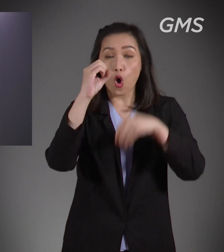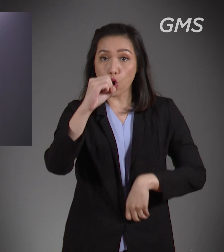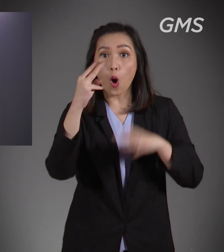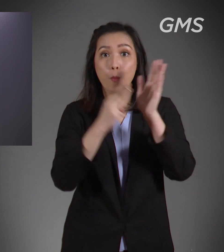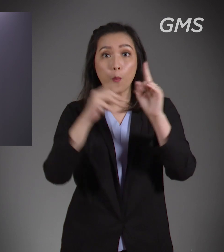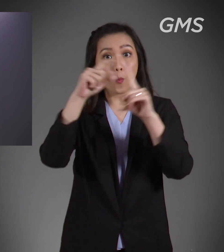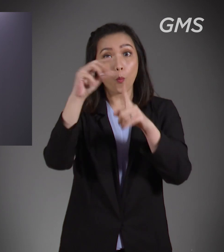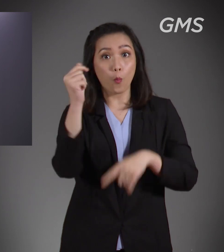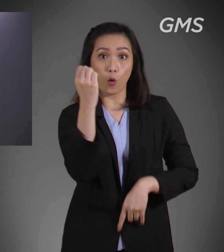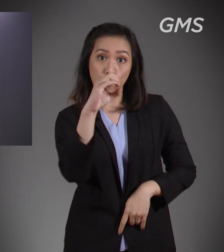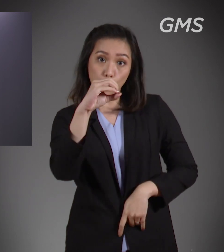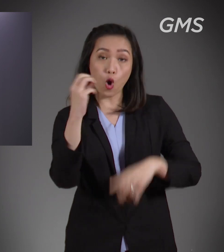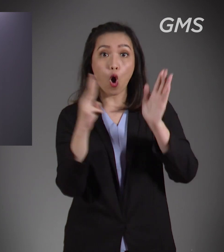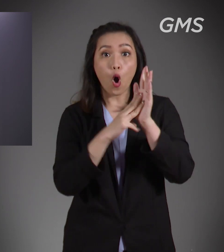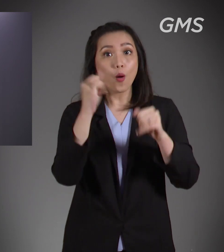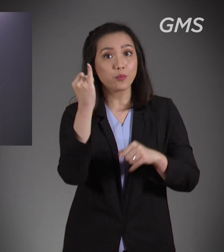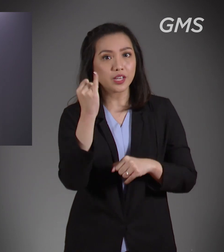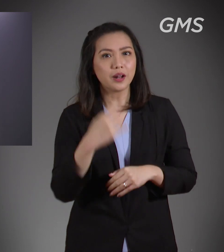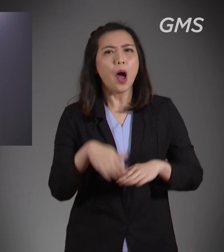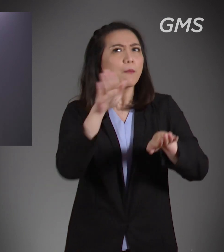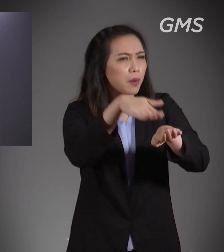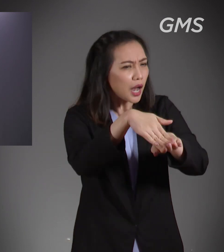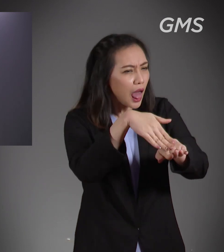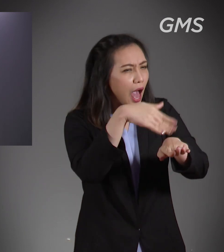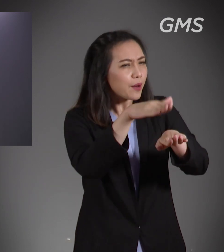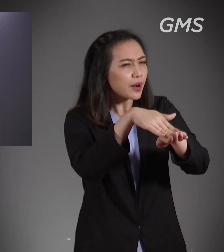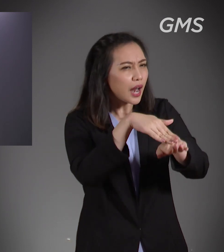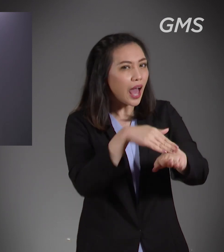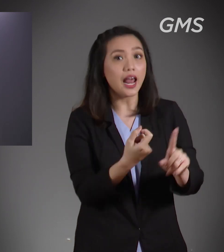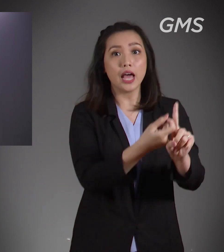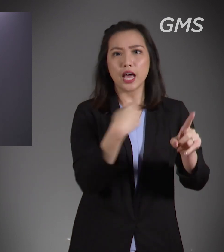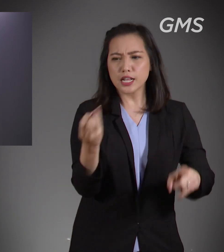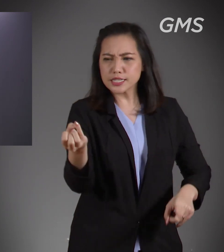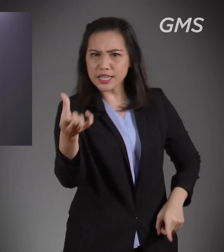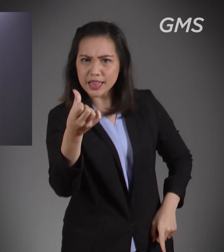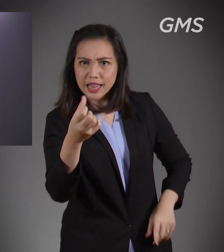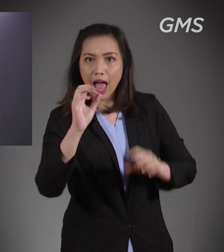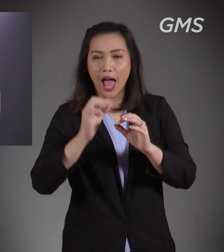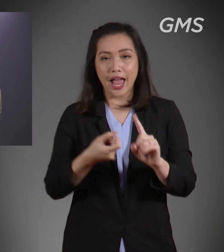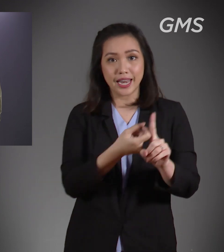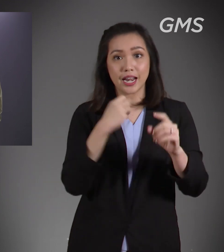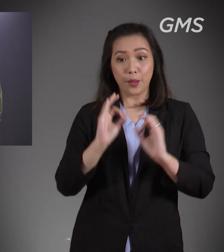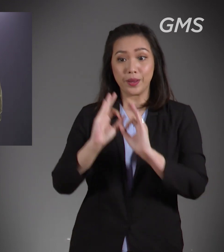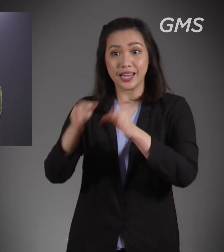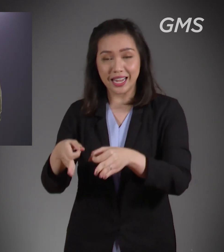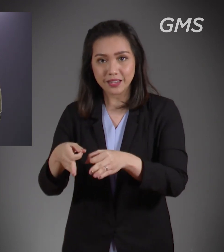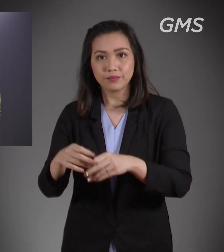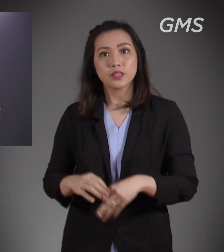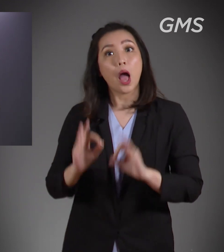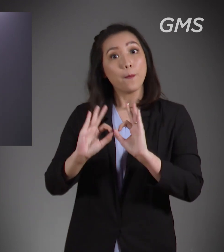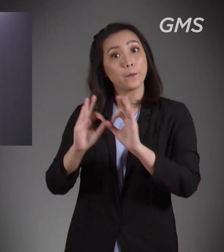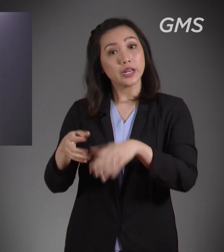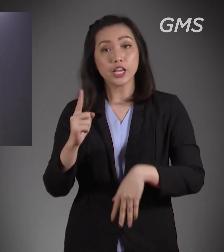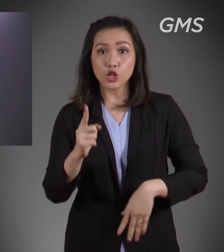dulu. Selalu ada butiran, dimulai dengan benih. Benih itu namanya kompromi. At